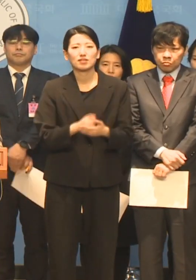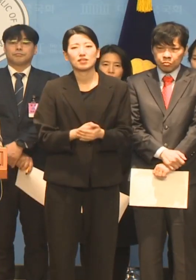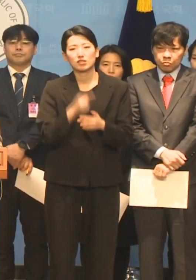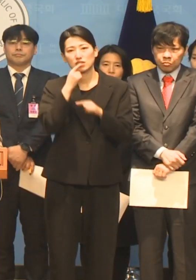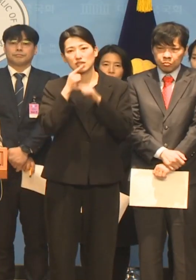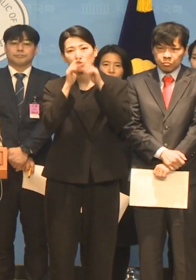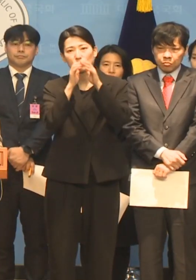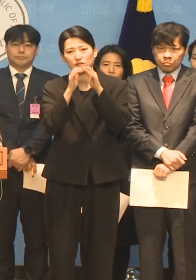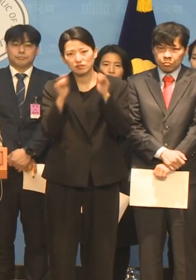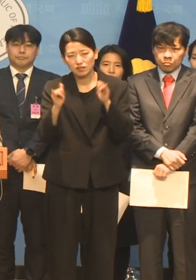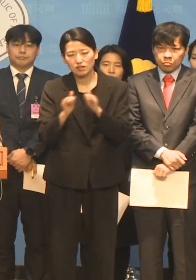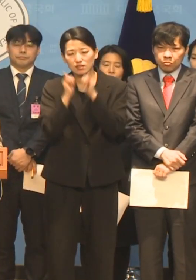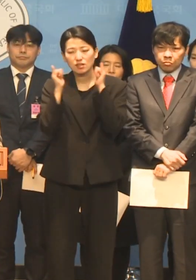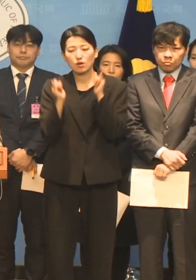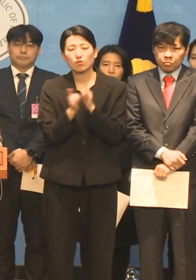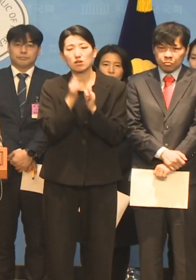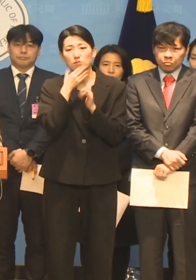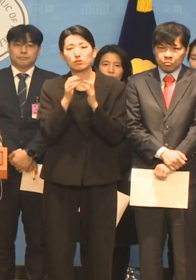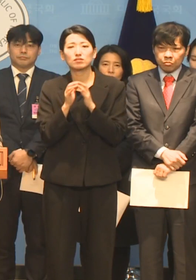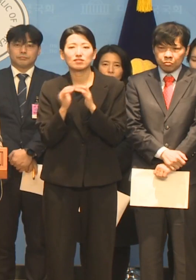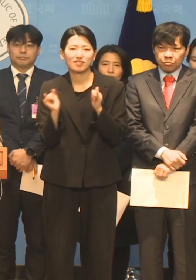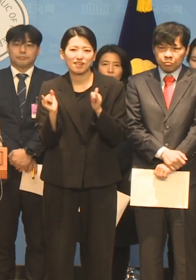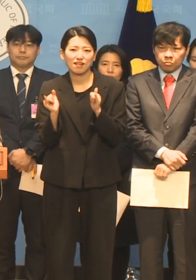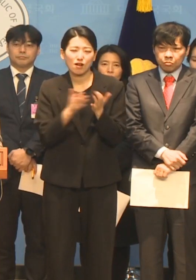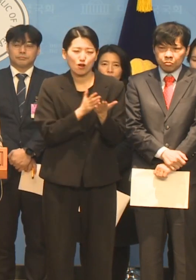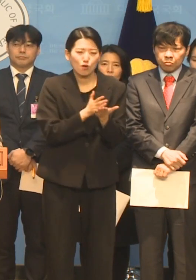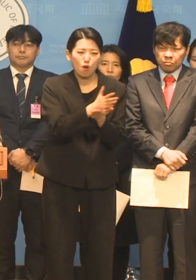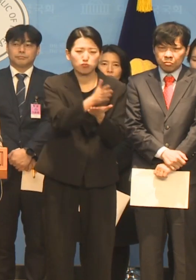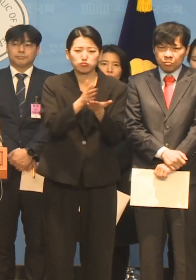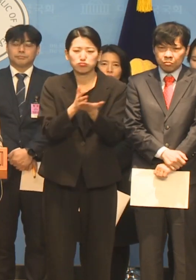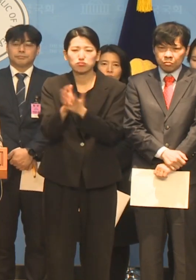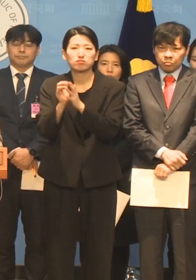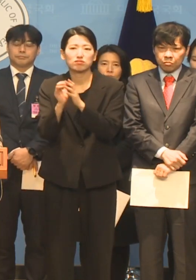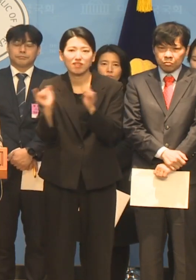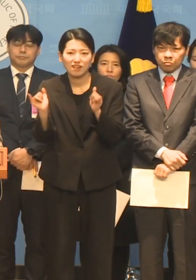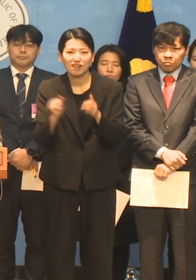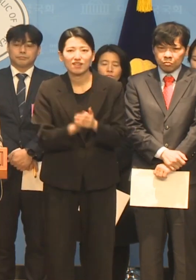간호사, 사회복지사 등 각계 전문가와 사단법인